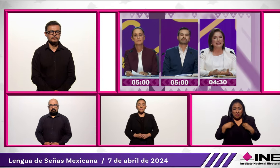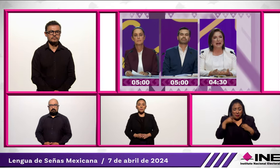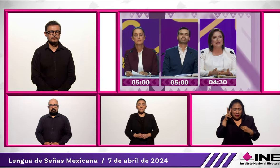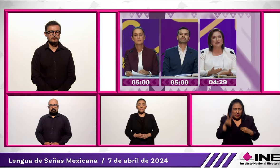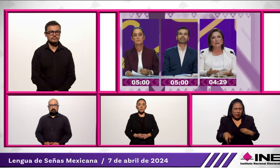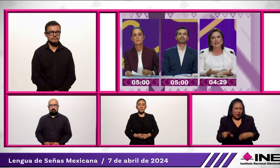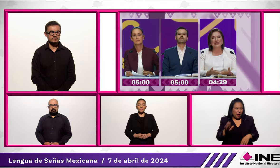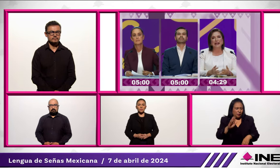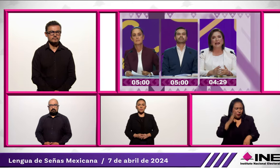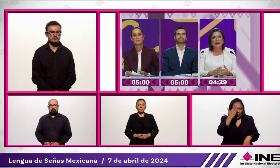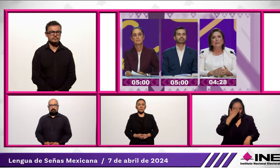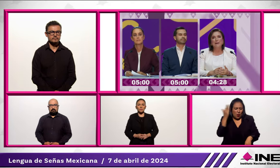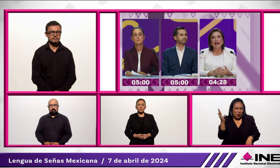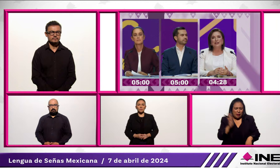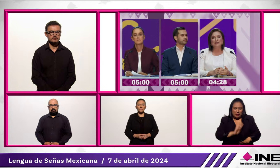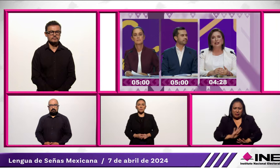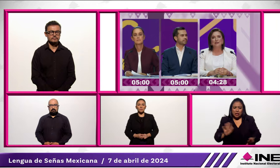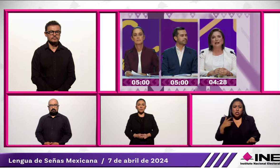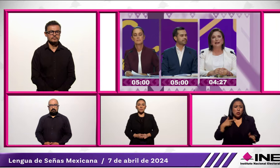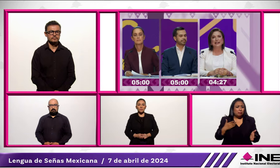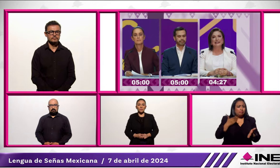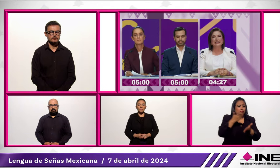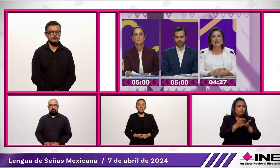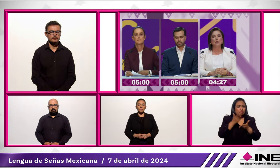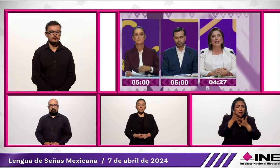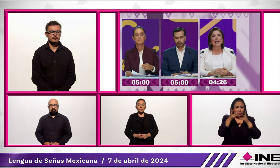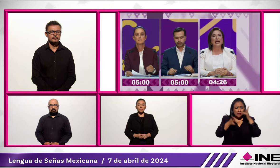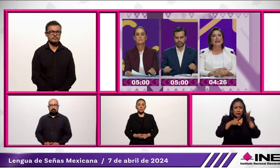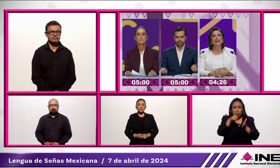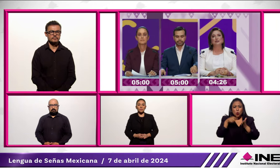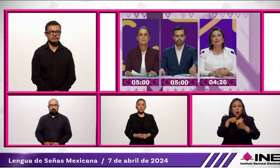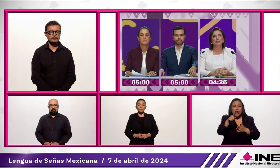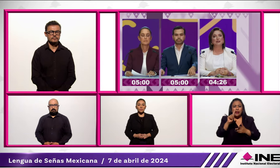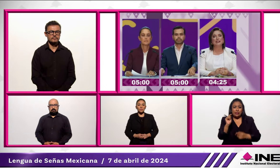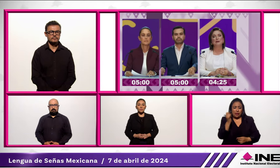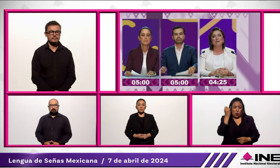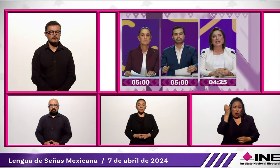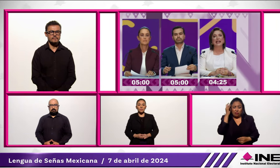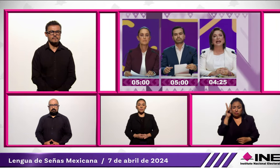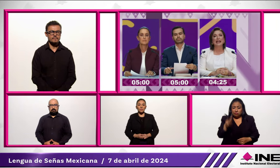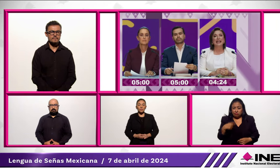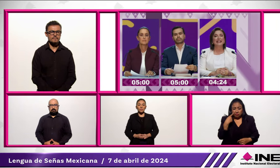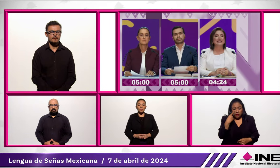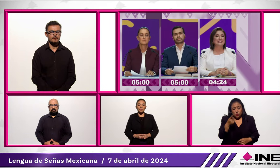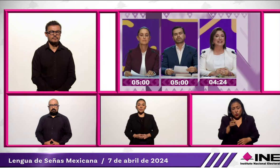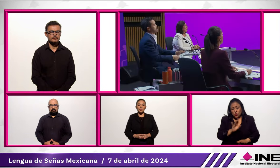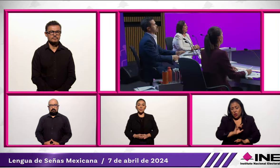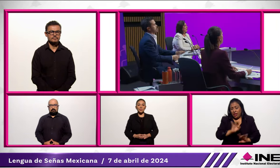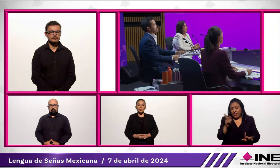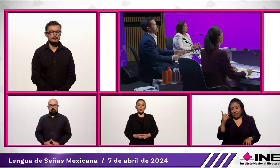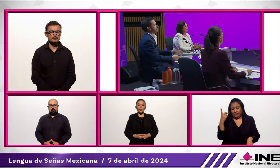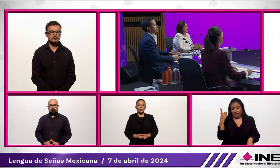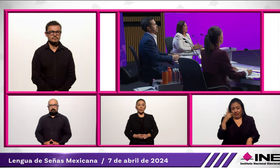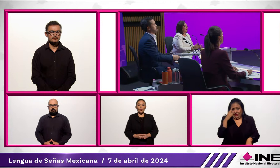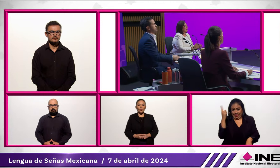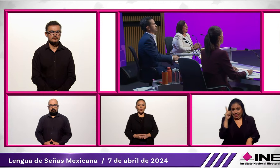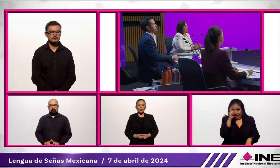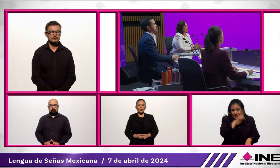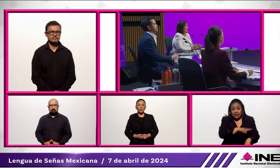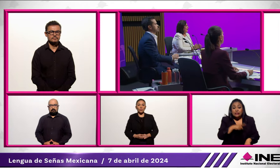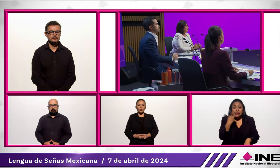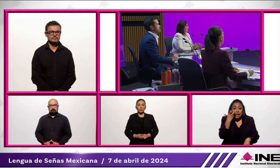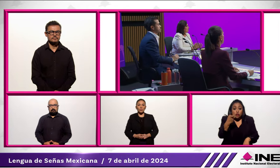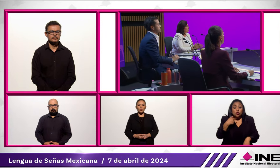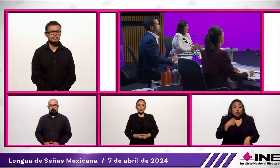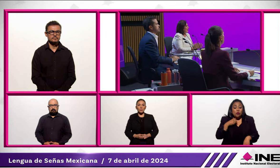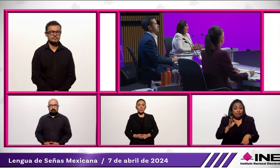realmente lamentables. Yo visité varios de los albergues en Tijuana y su situación es complicada. En ese sentido, voy a trabajar para